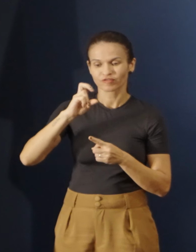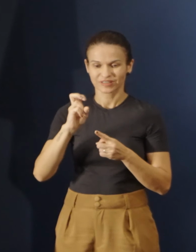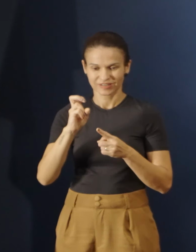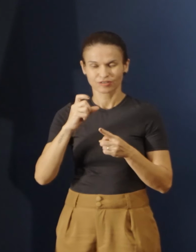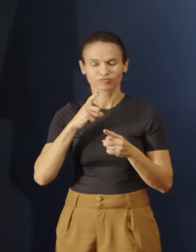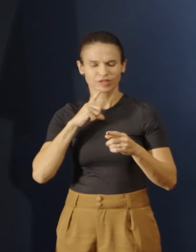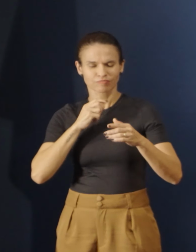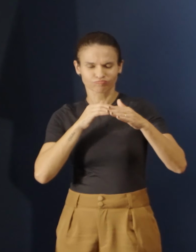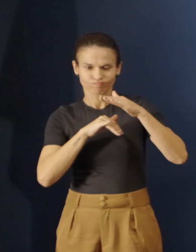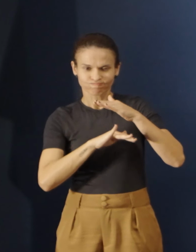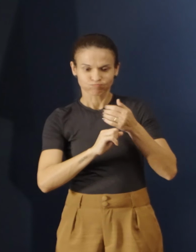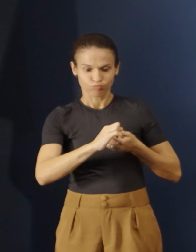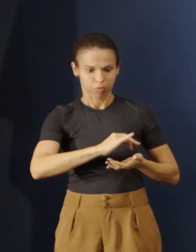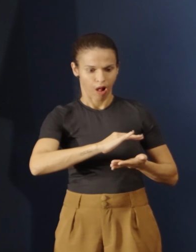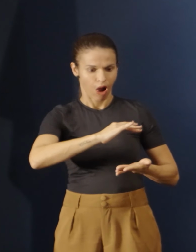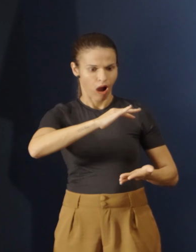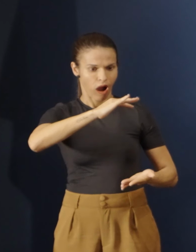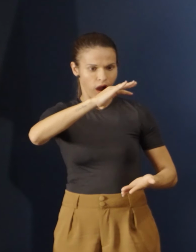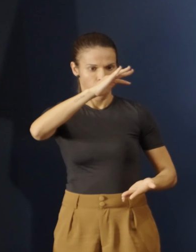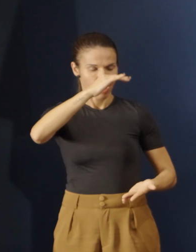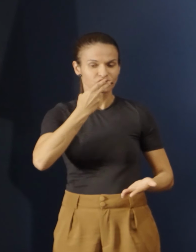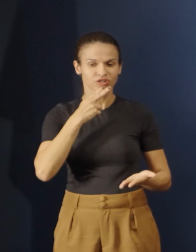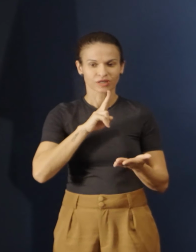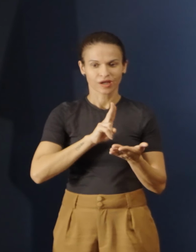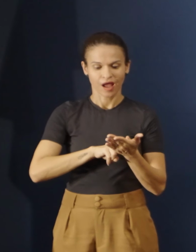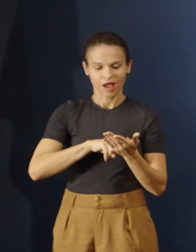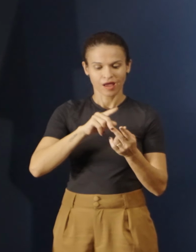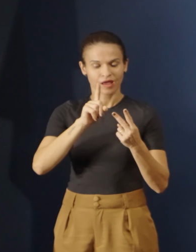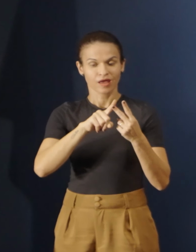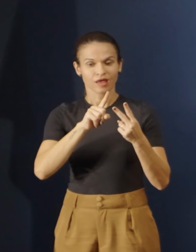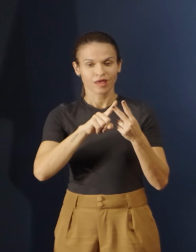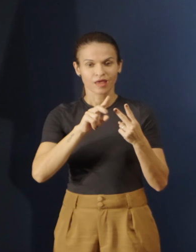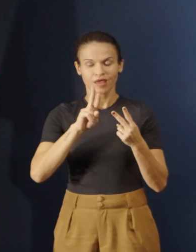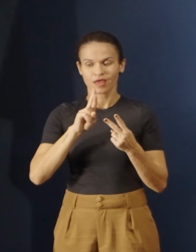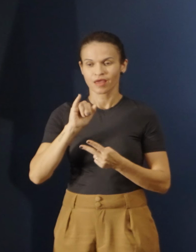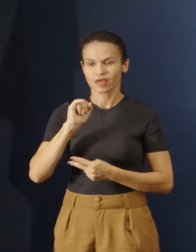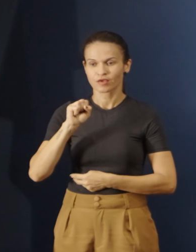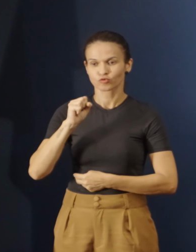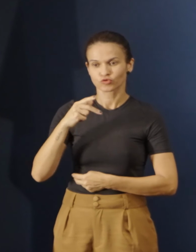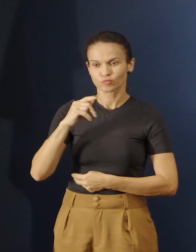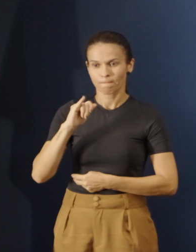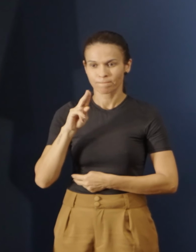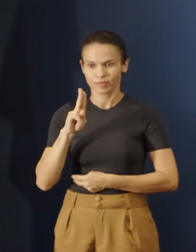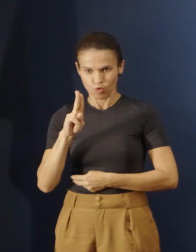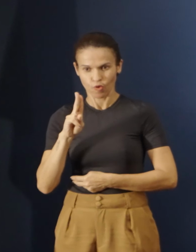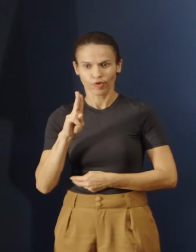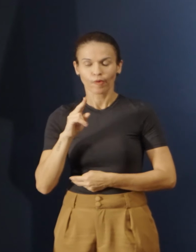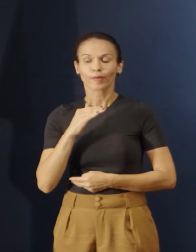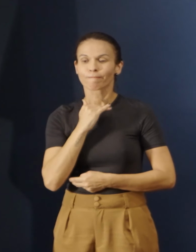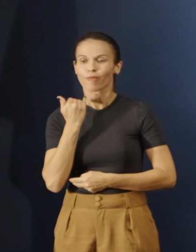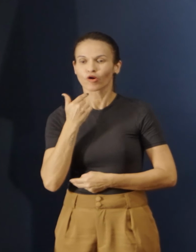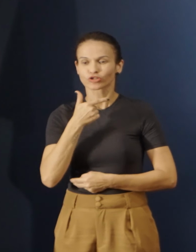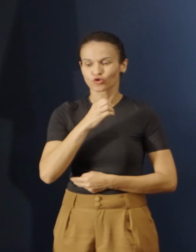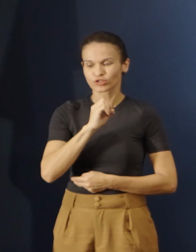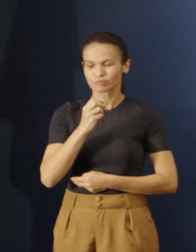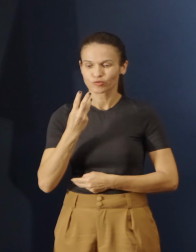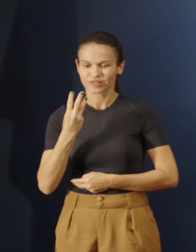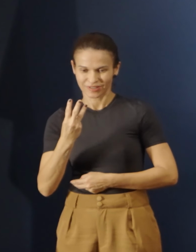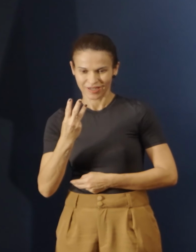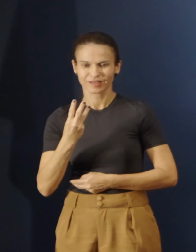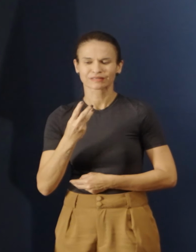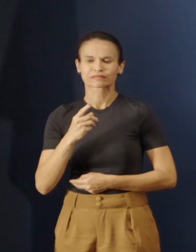arquivo monstruoso de cartas. E o da Hilst, que morre em 2003. Ou seja, também deixa um arquivo monstruoso, mesmo